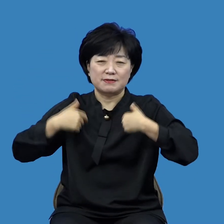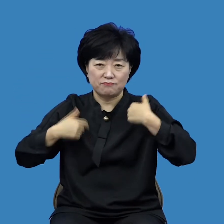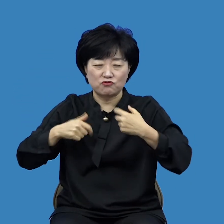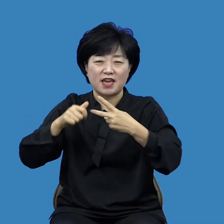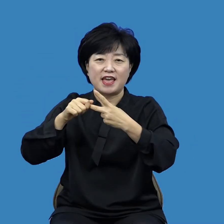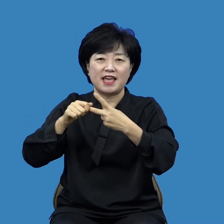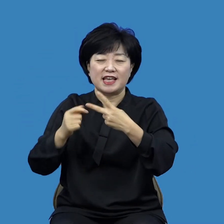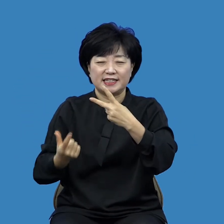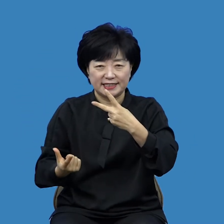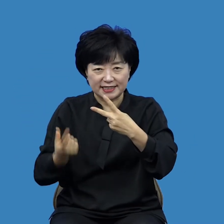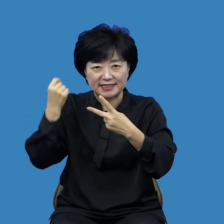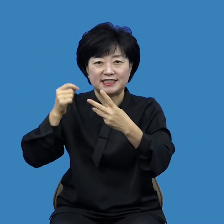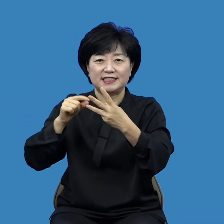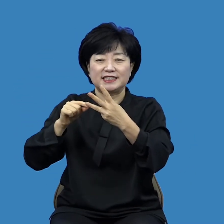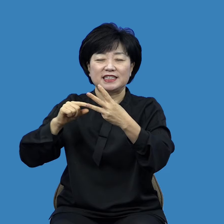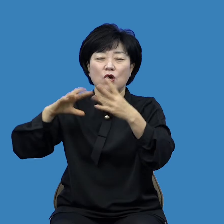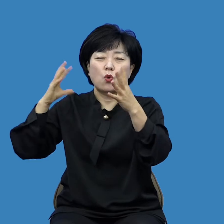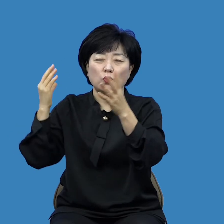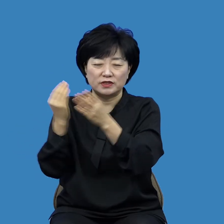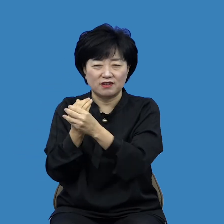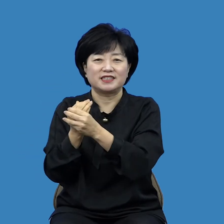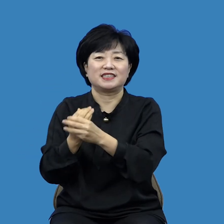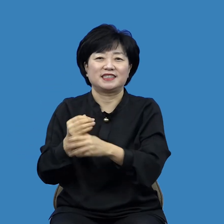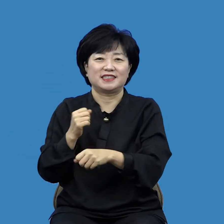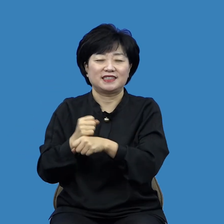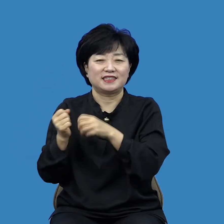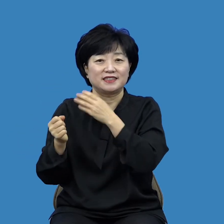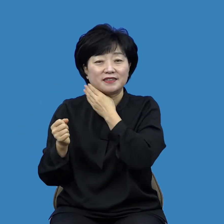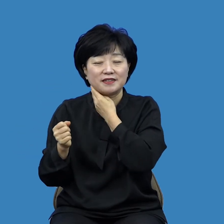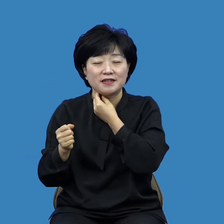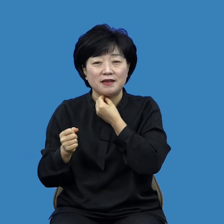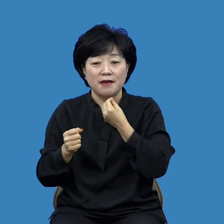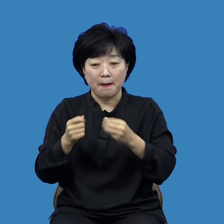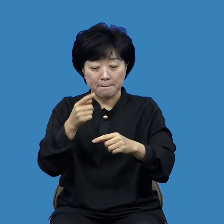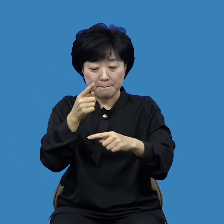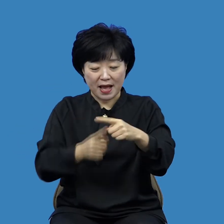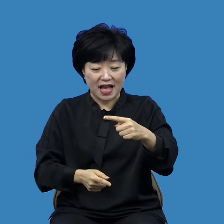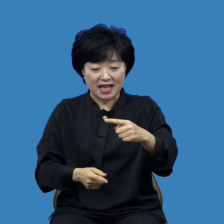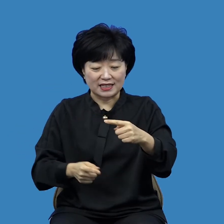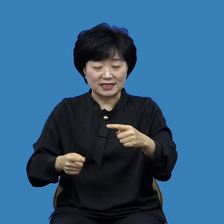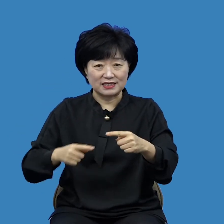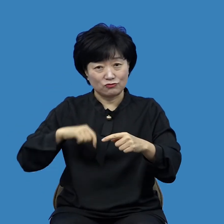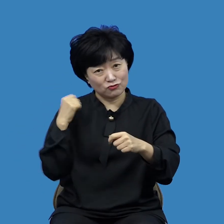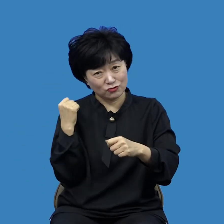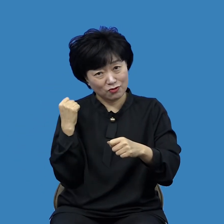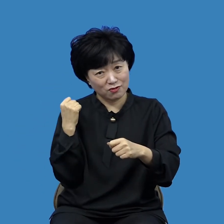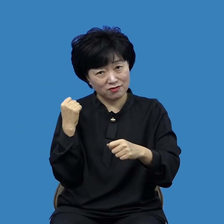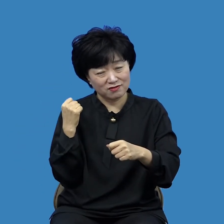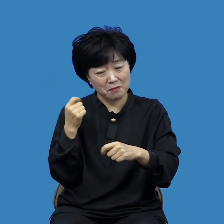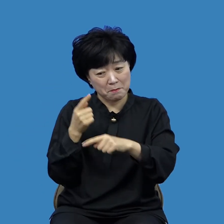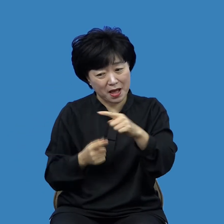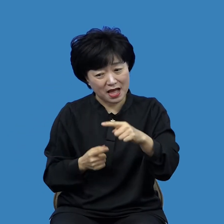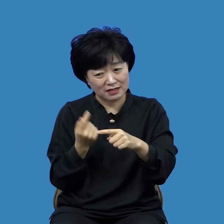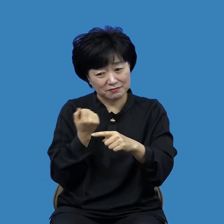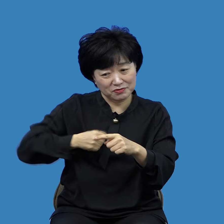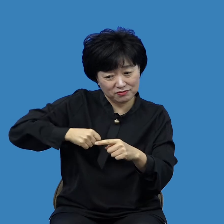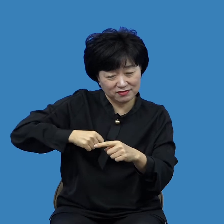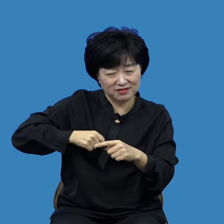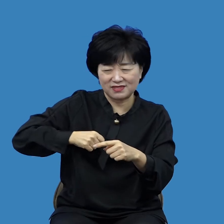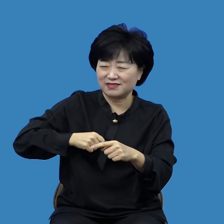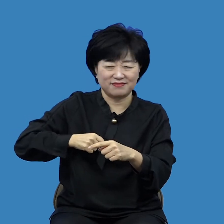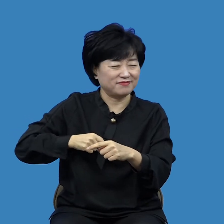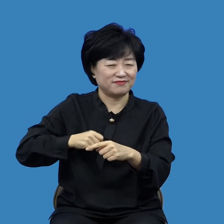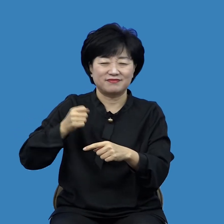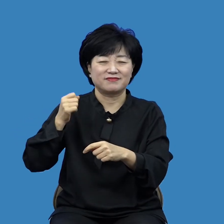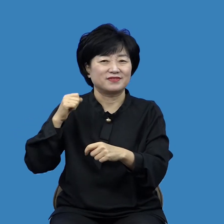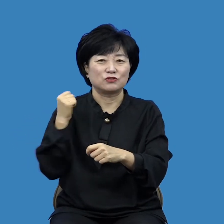즉시 순종해야 되고, 온전히 순종해야 돼요. 반만 순종하고 반은 내 생각대로 하고, 이건 순종이 아니라는 거야.